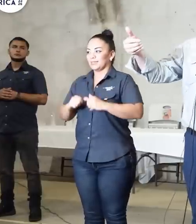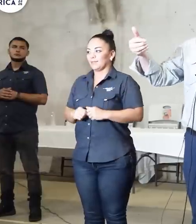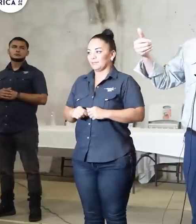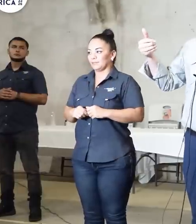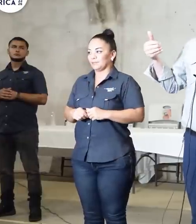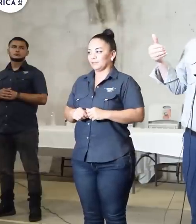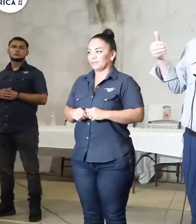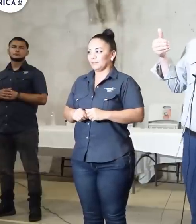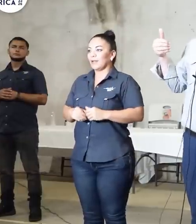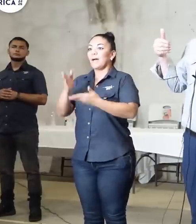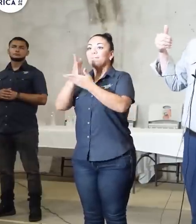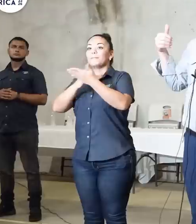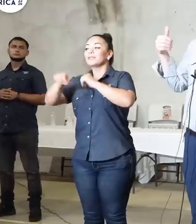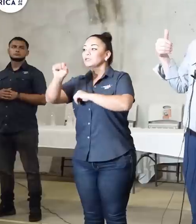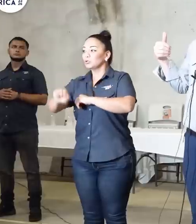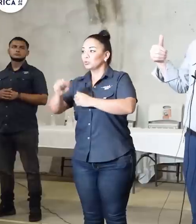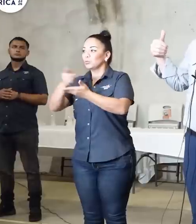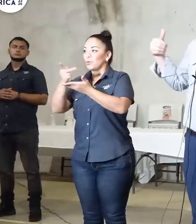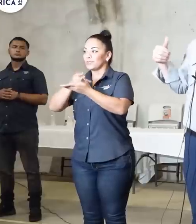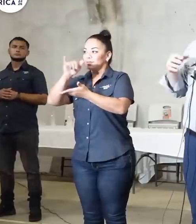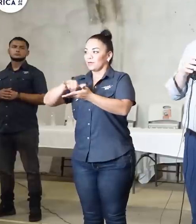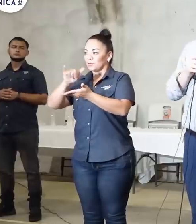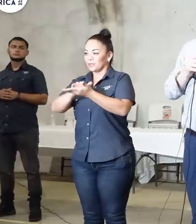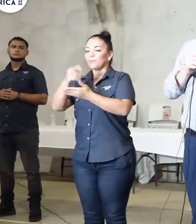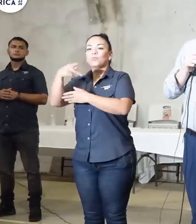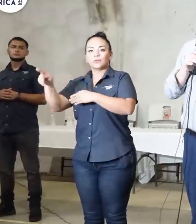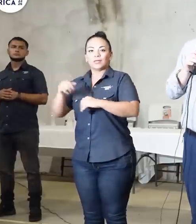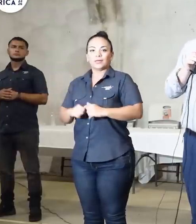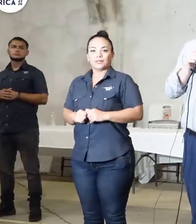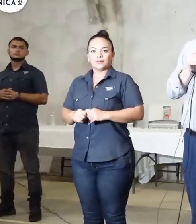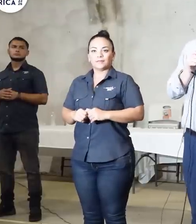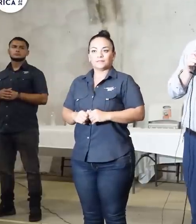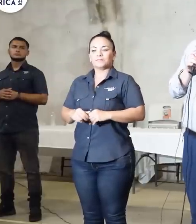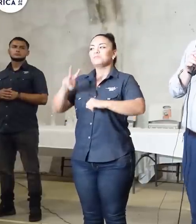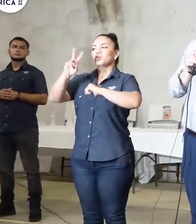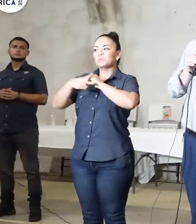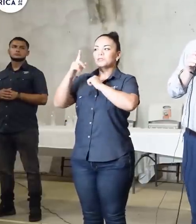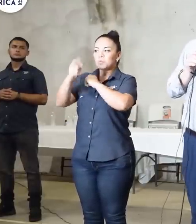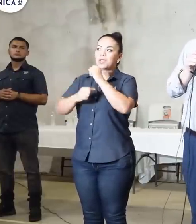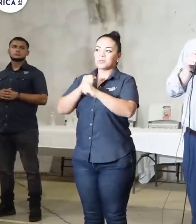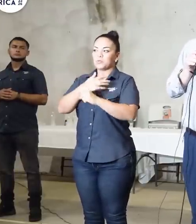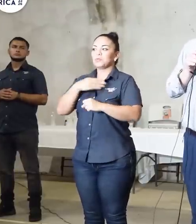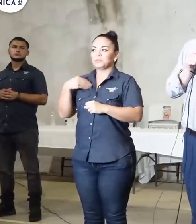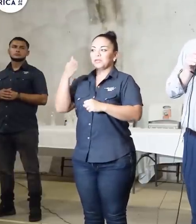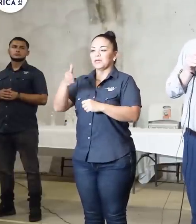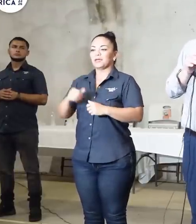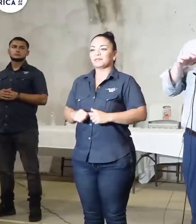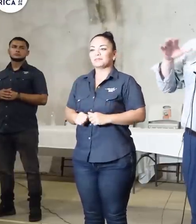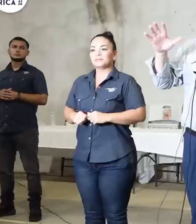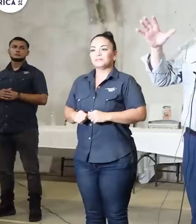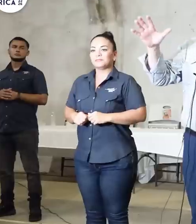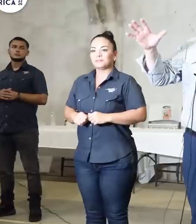la parte sur de la provincia de San José y Punta Arenas, por lo menos unas 2 veces al año.